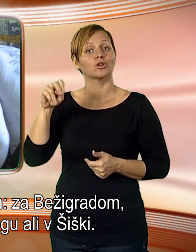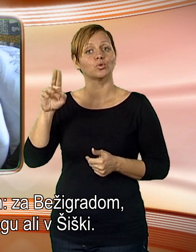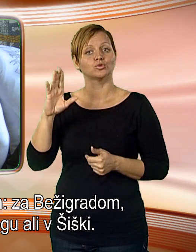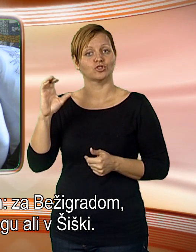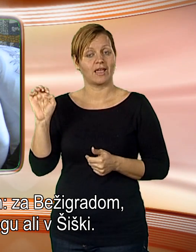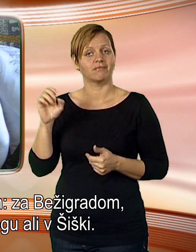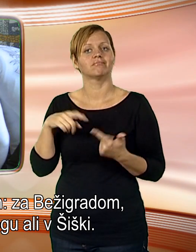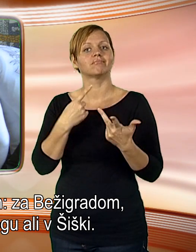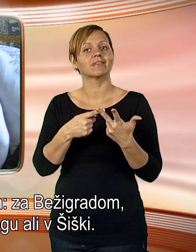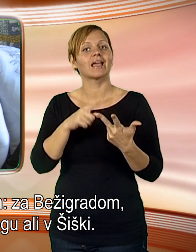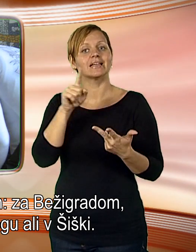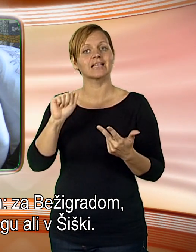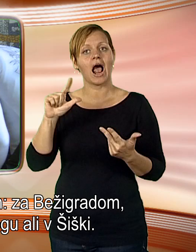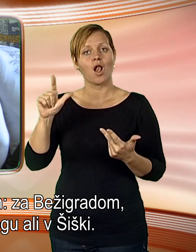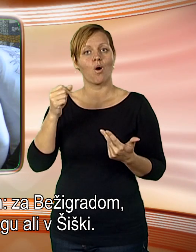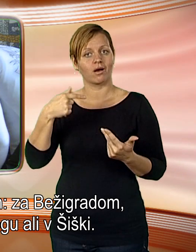v Šiški.